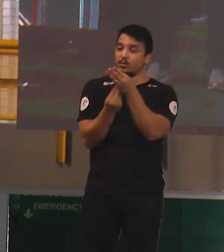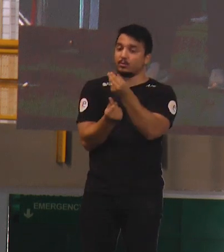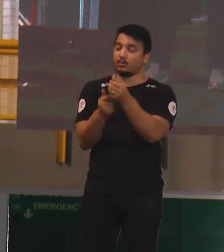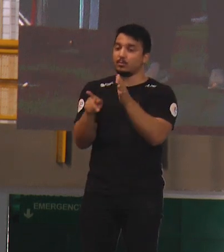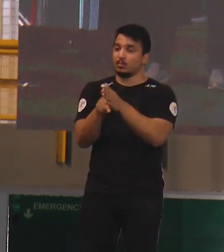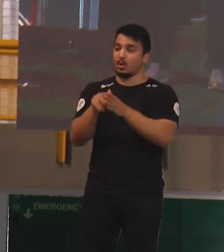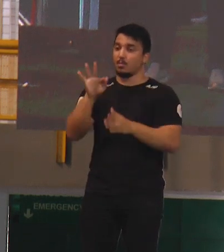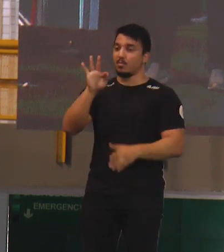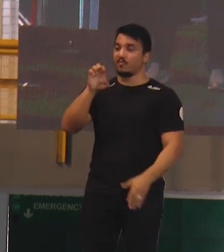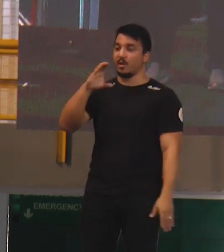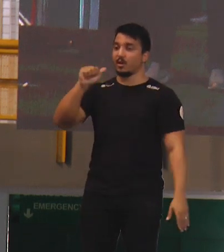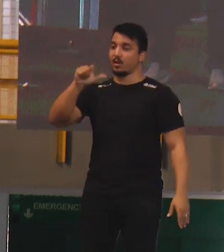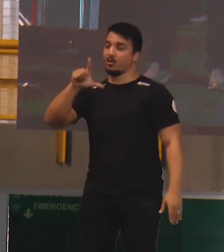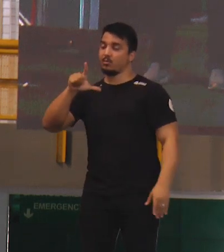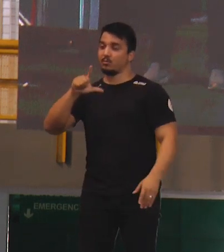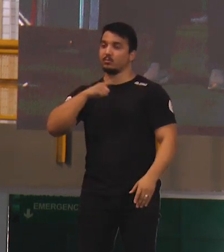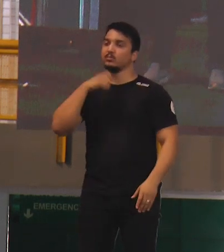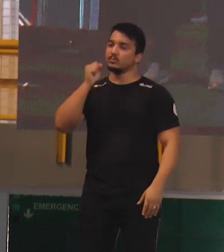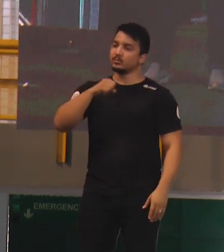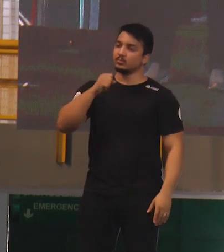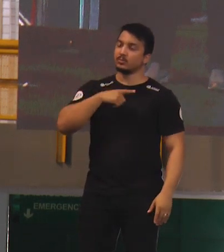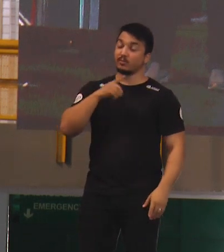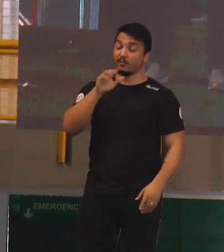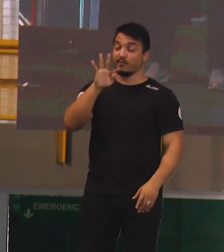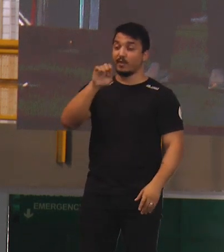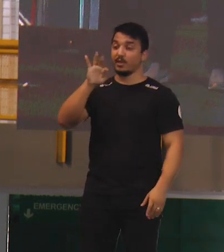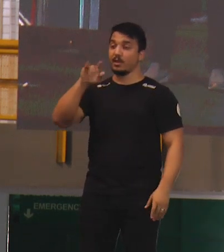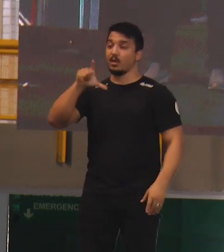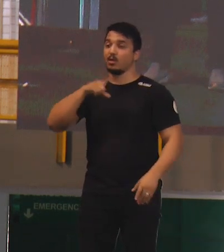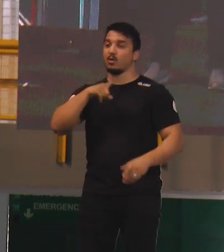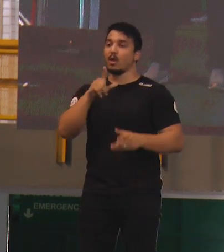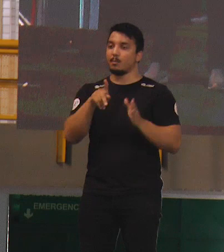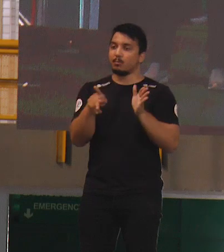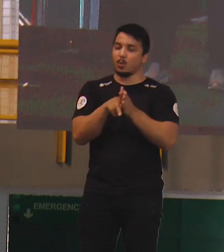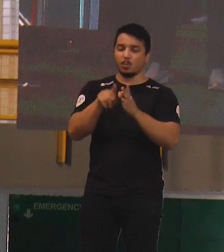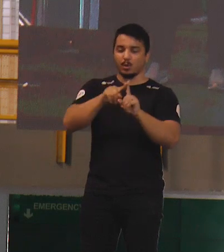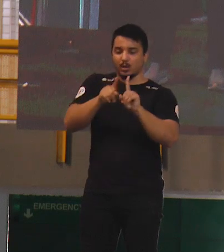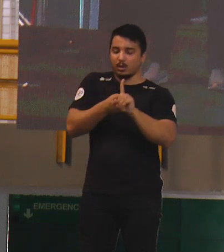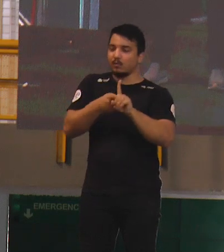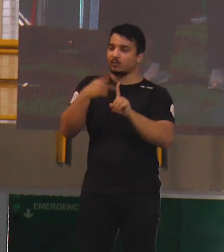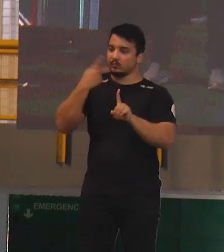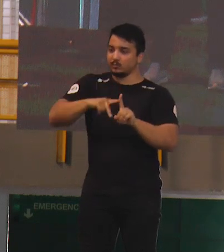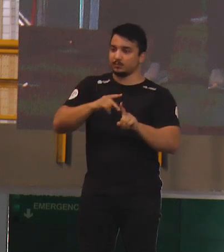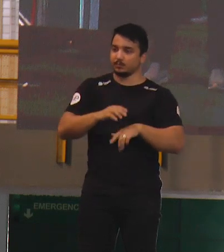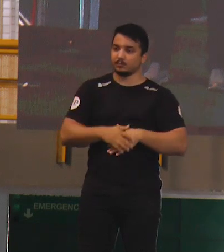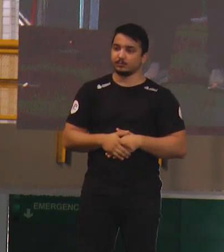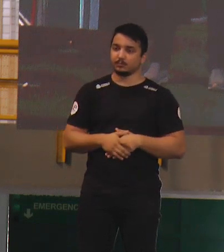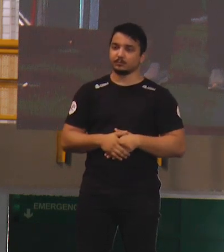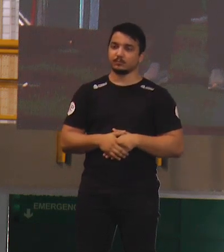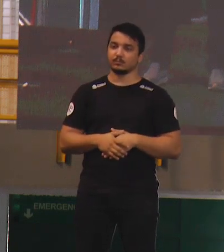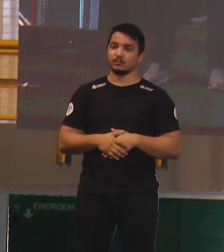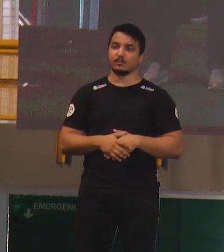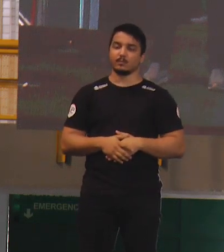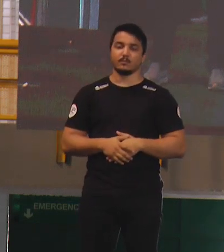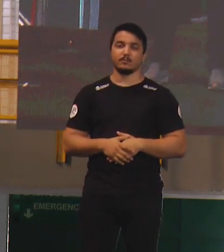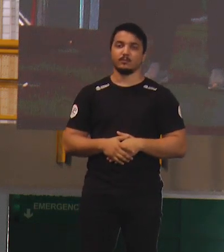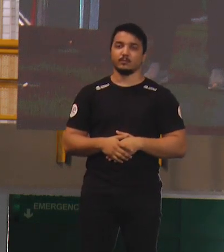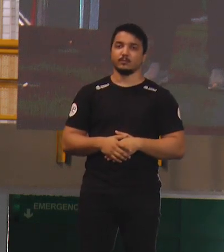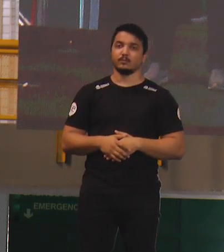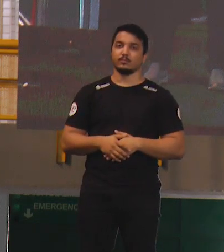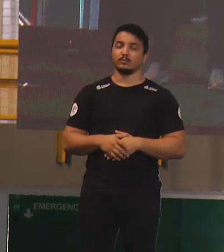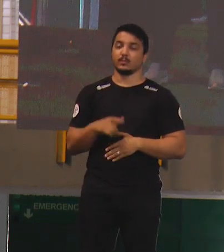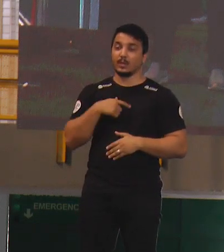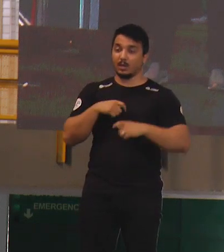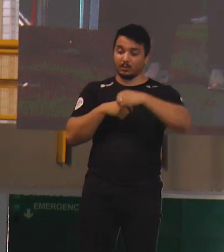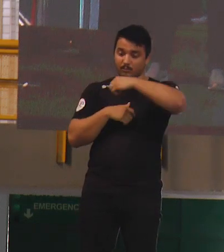embrionário e fetal? Sim, o útero é o órgão gestacional, ok? A